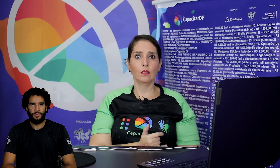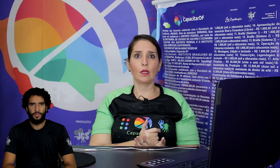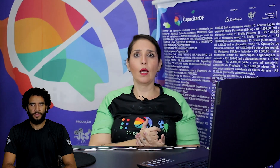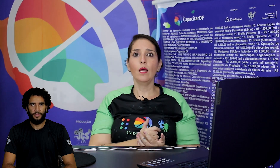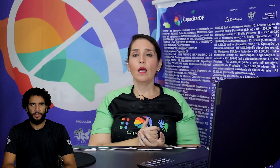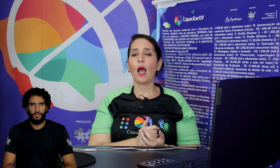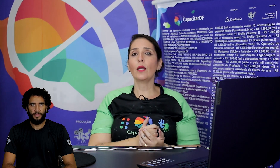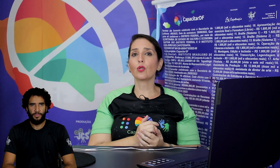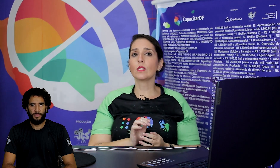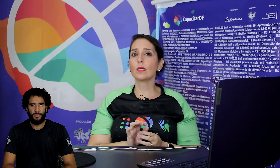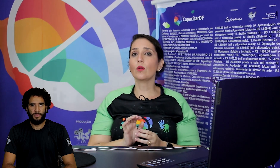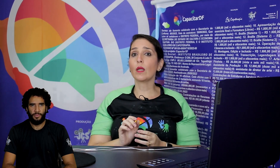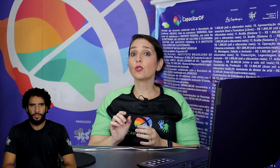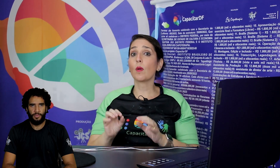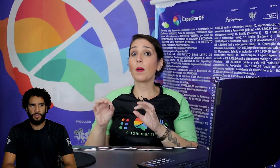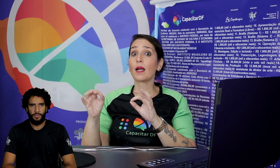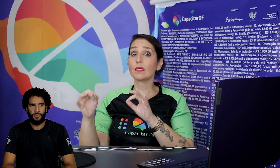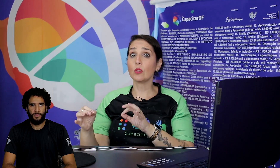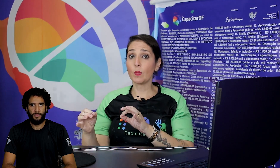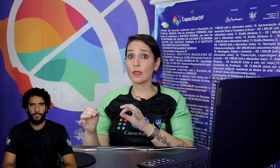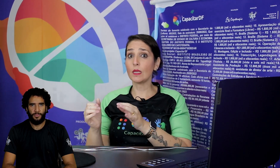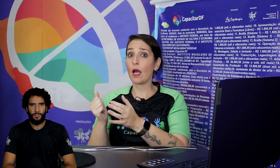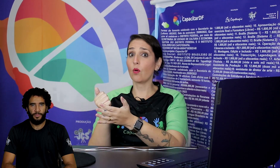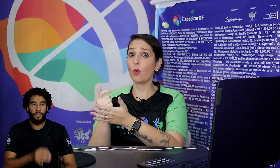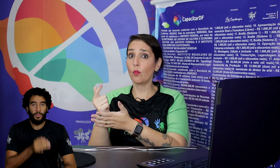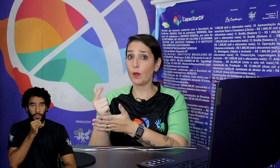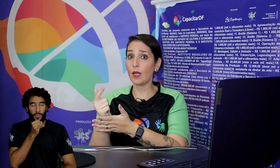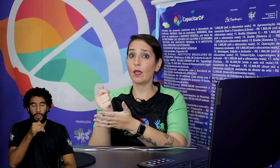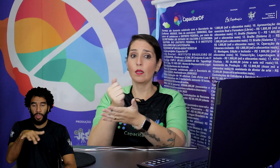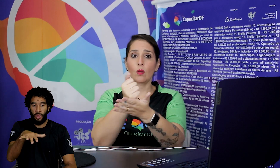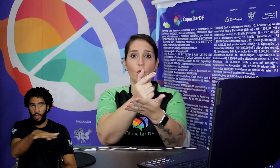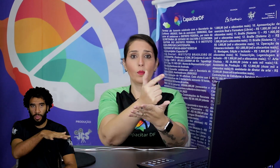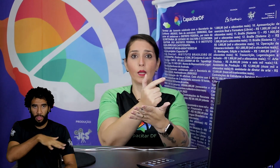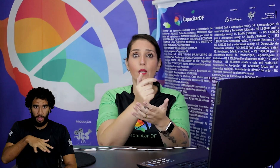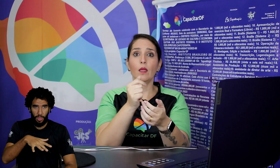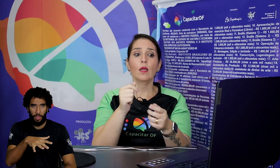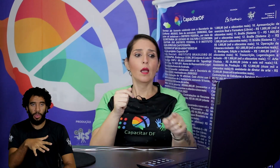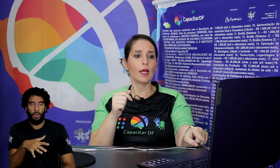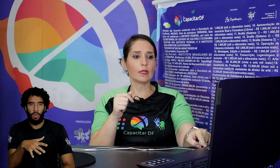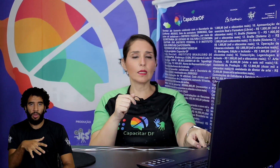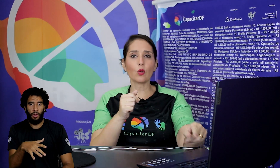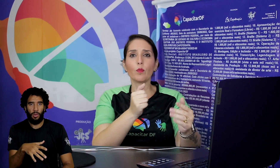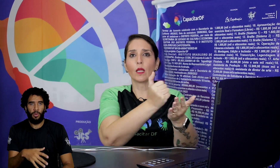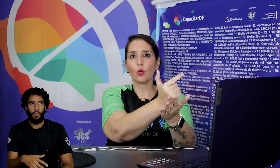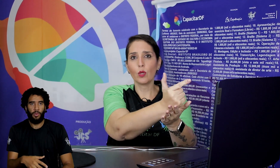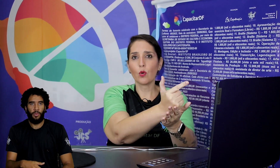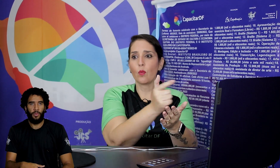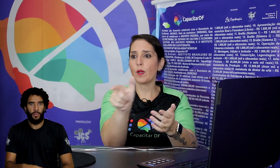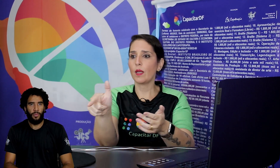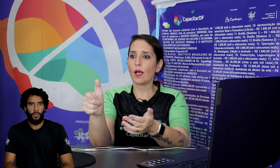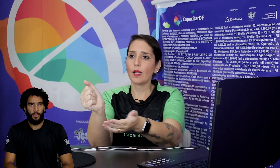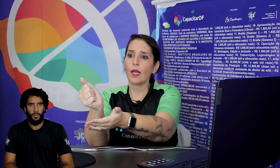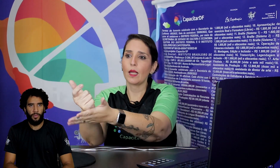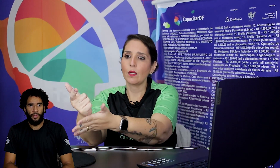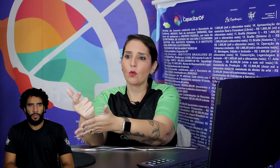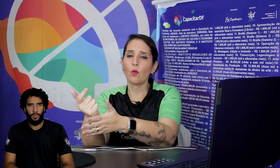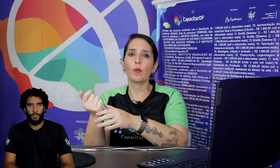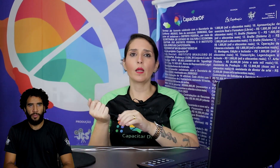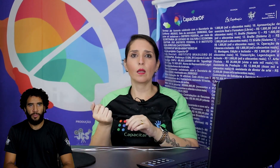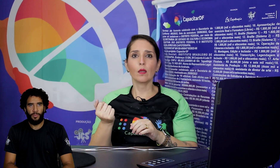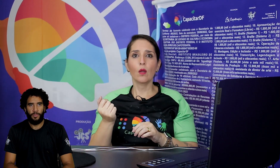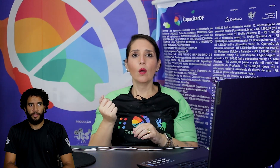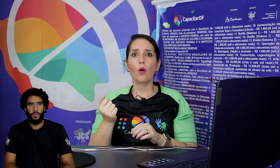concordância, tá? Ah, eu estou dizendo o quê? De uma marcação espacial. Comprei, comprei. Esse computador eu comprei, a caneca